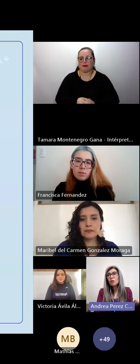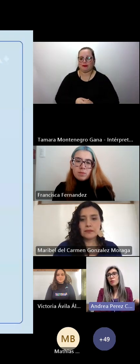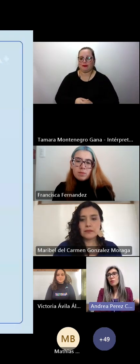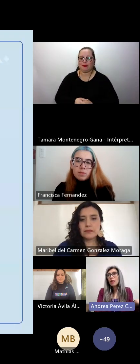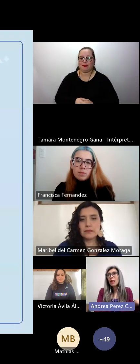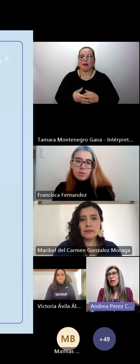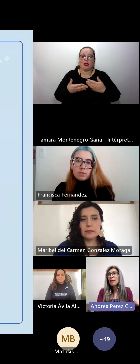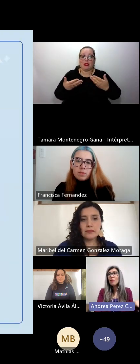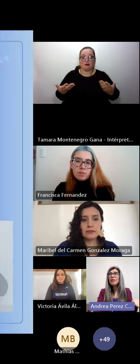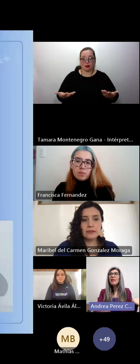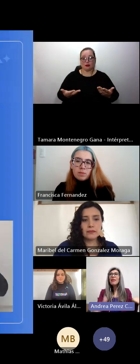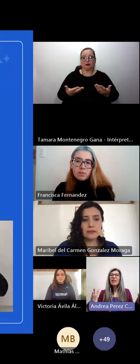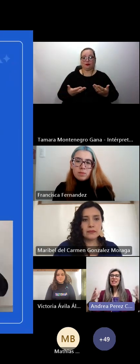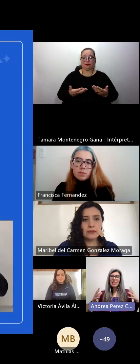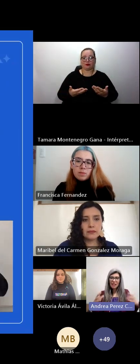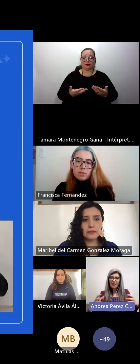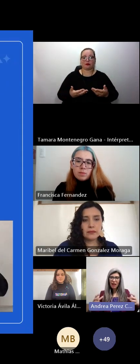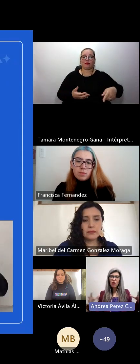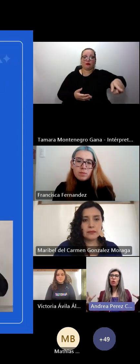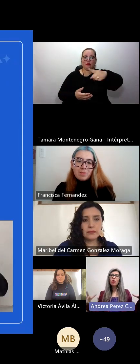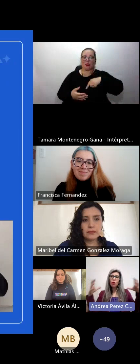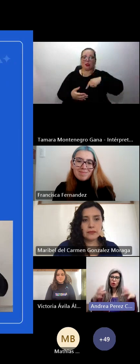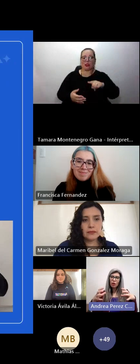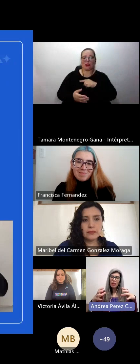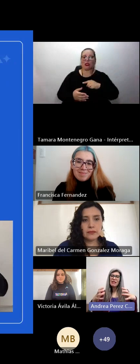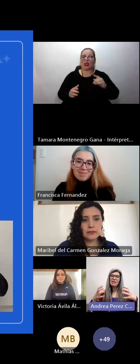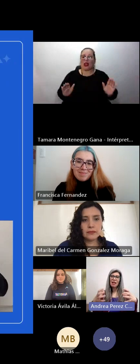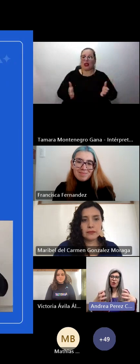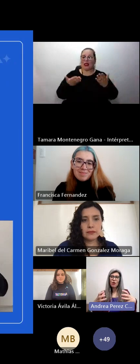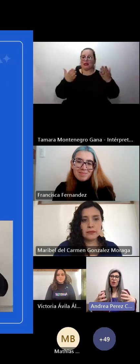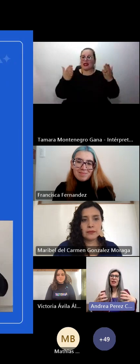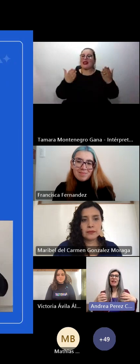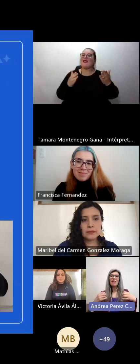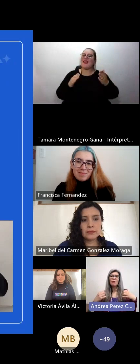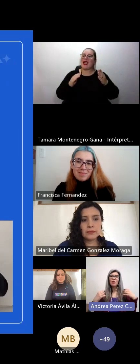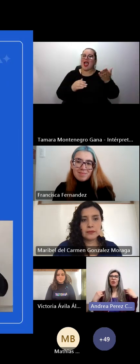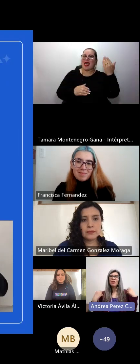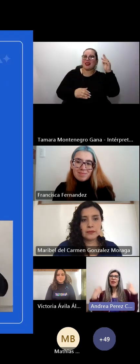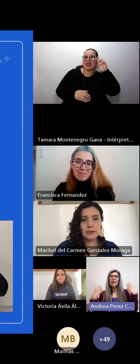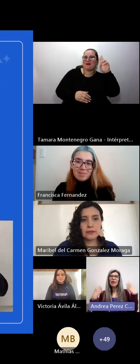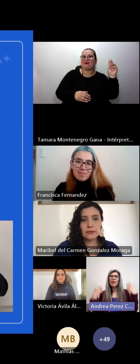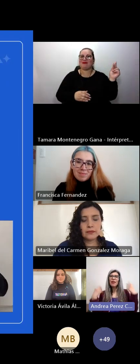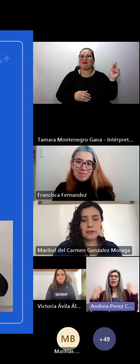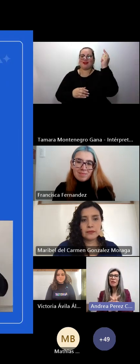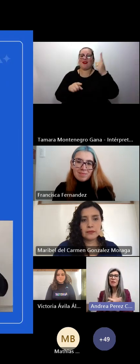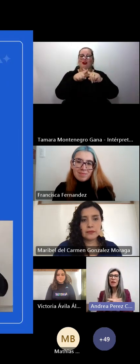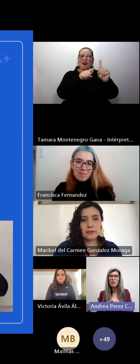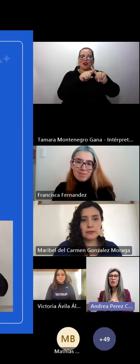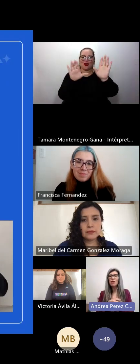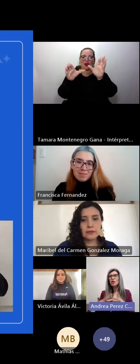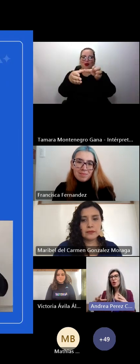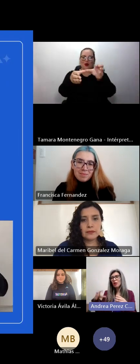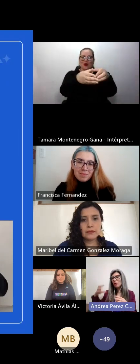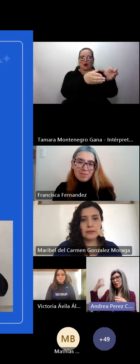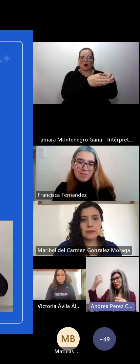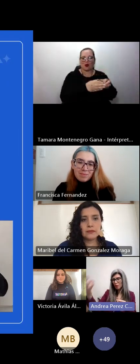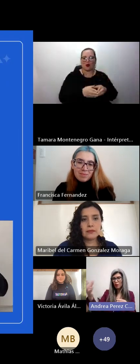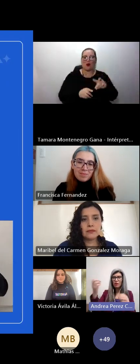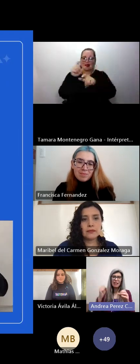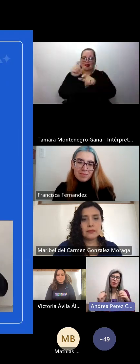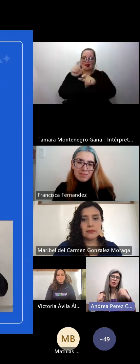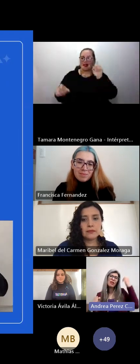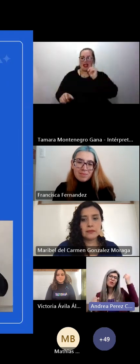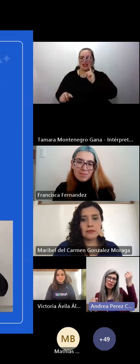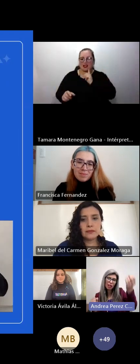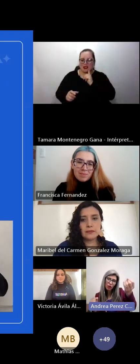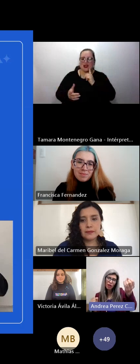Y bueno, hemos tenido la iniciativa junto con, les decía yo, otras organizaciones también de personas sordas, Fundación por un